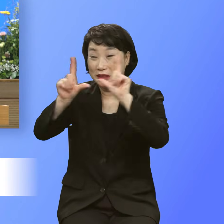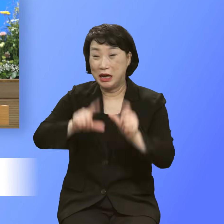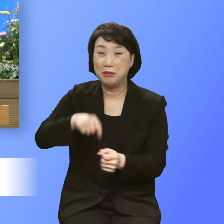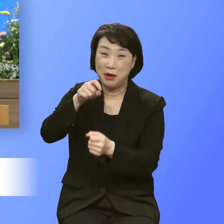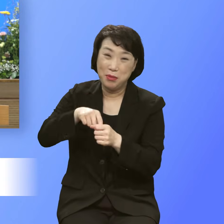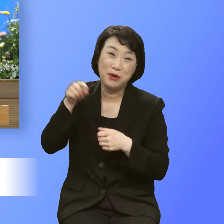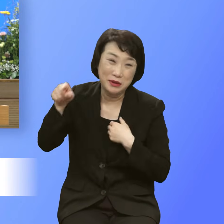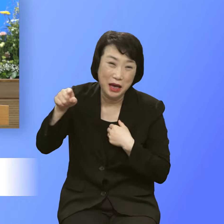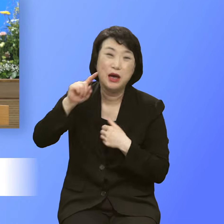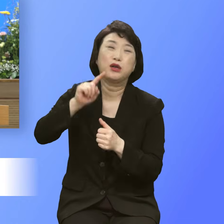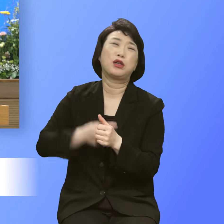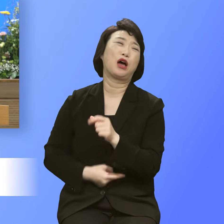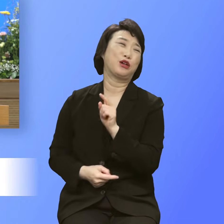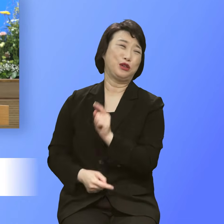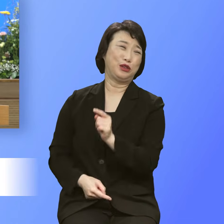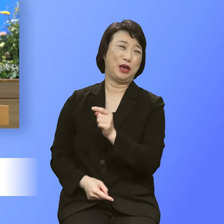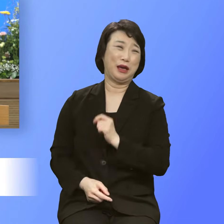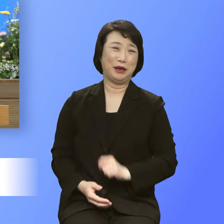삶이 당연한 건데,